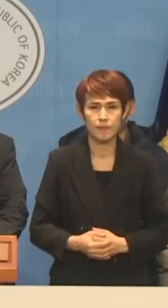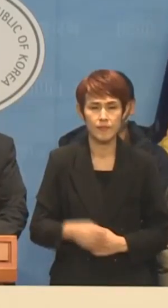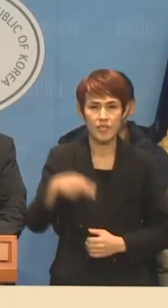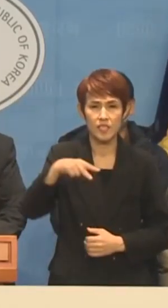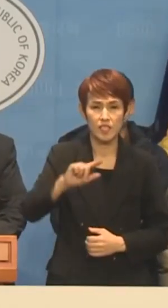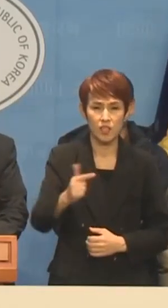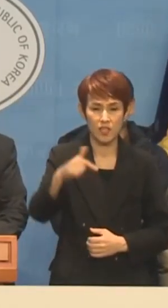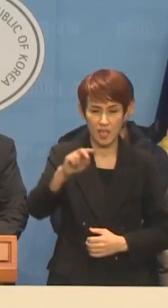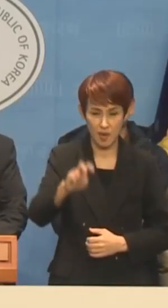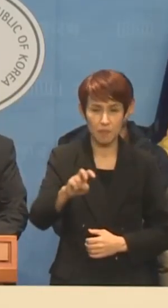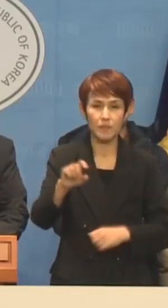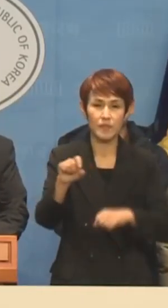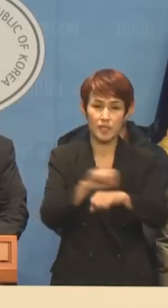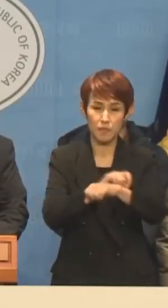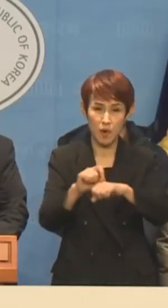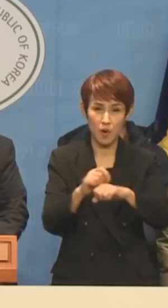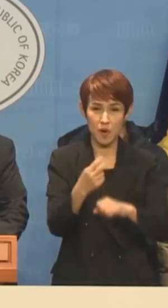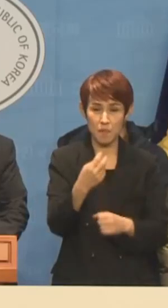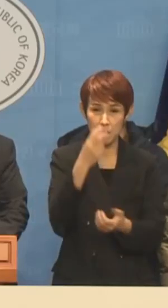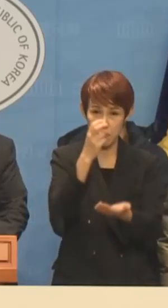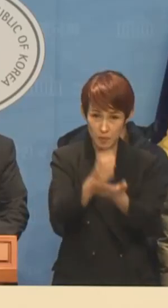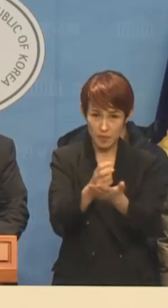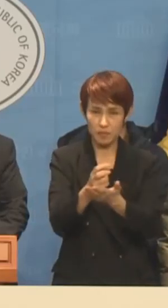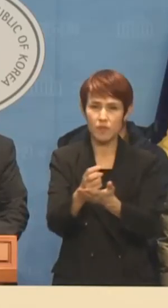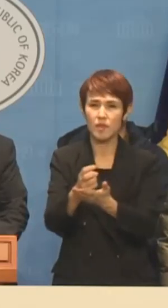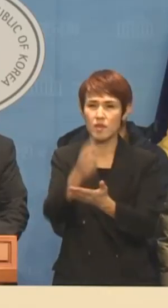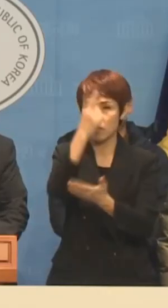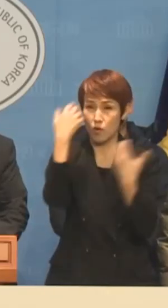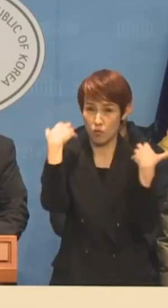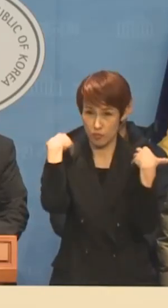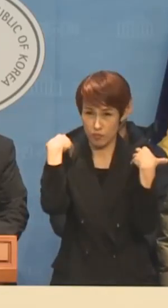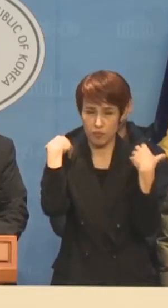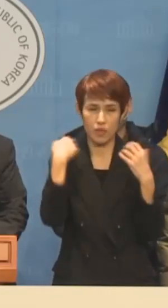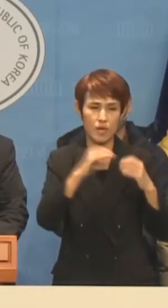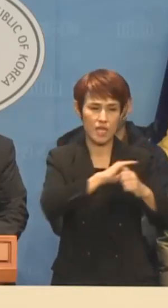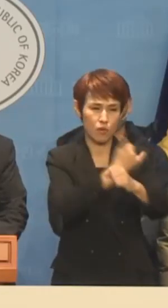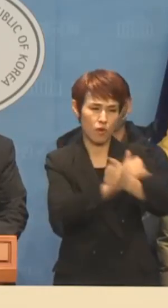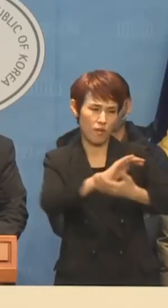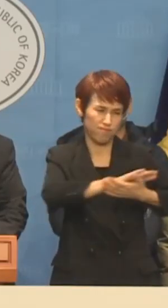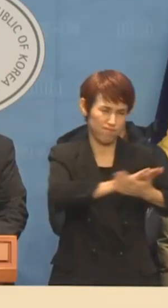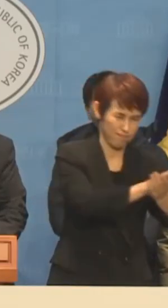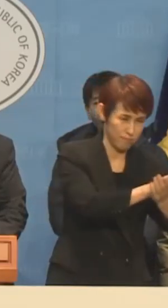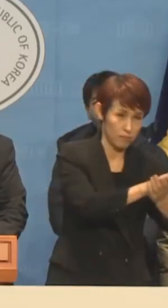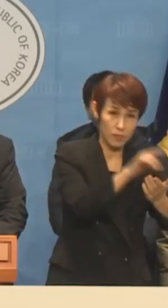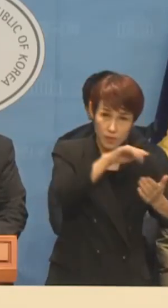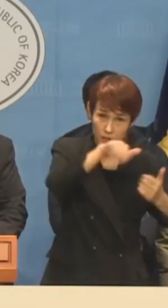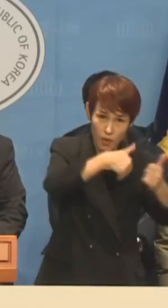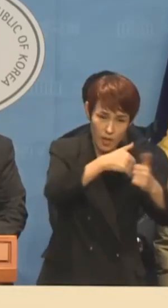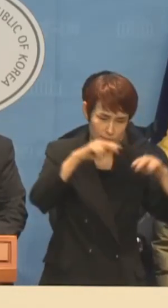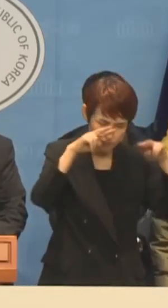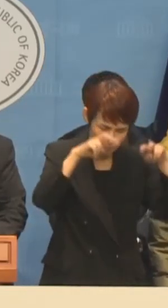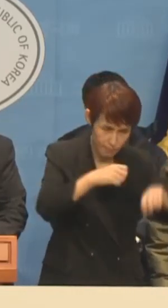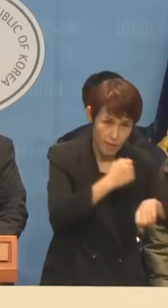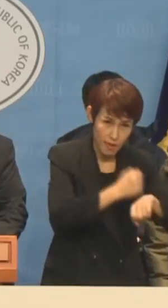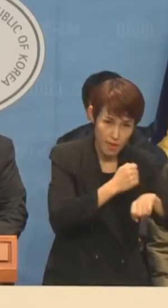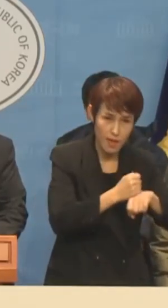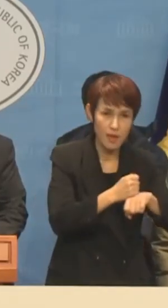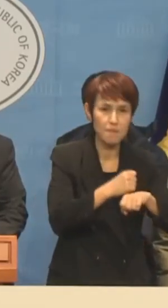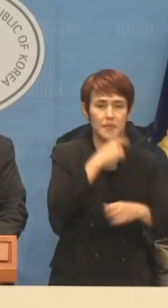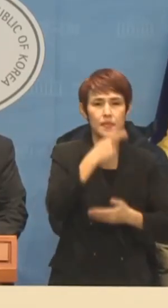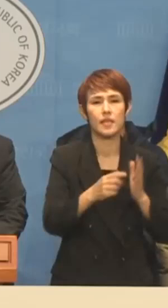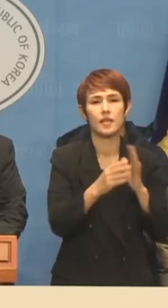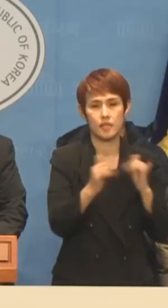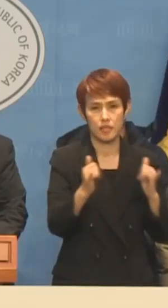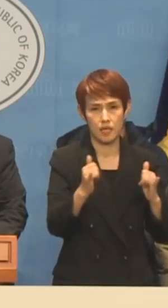성감학원 특별법은 국가가 저지른 인권유린의 진실을 규명하고 피해자와 유족의 명예를